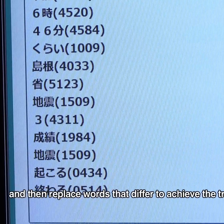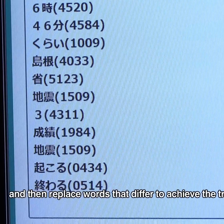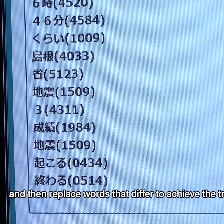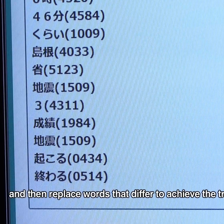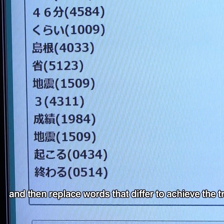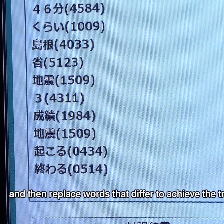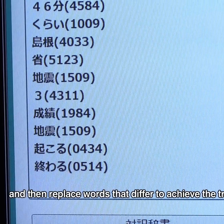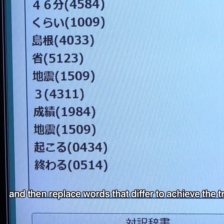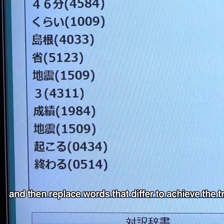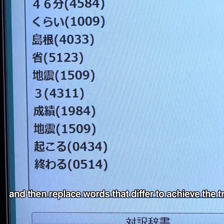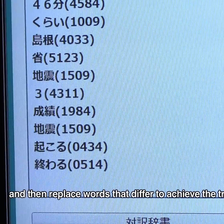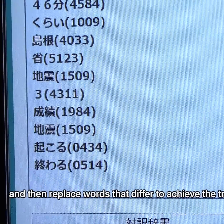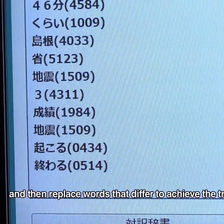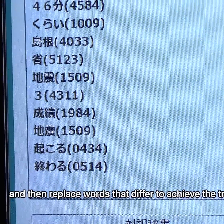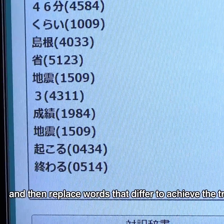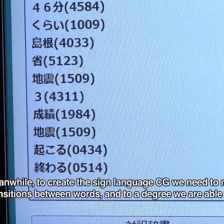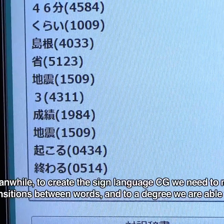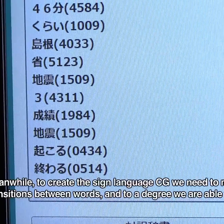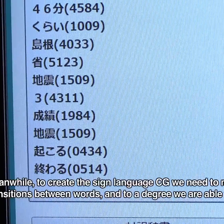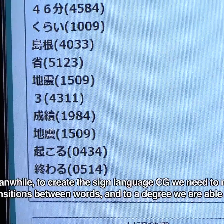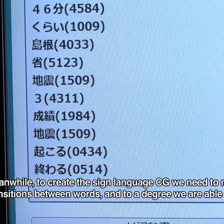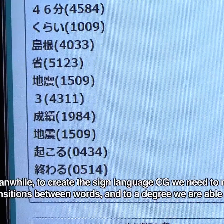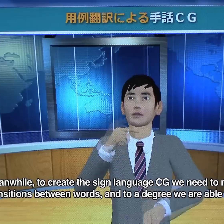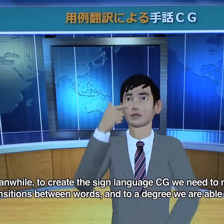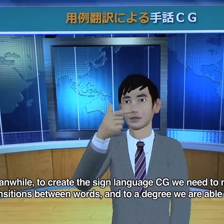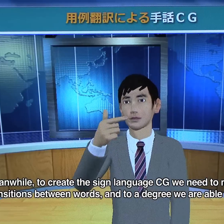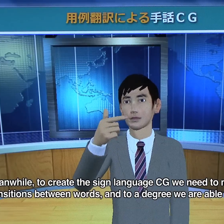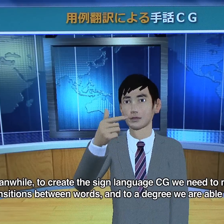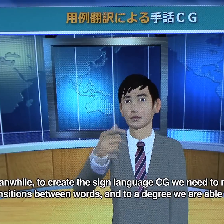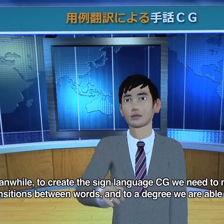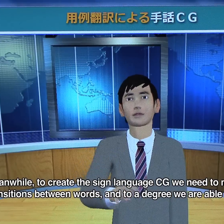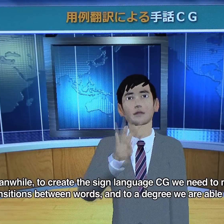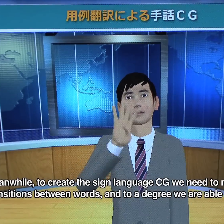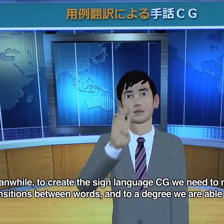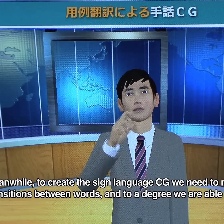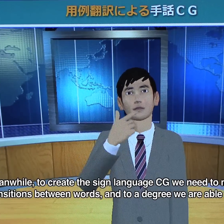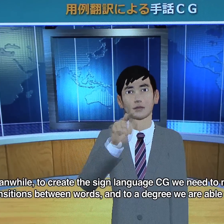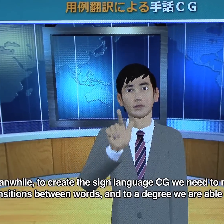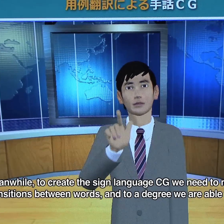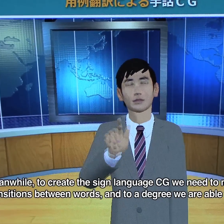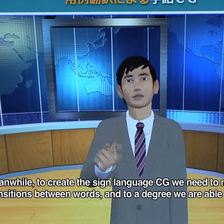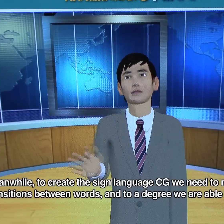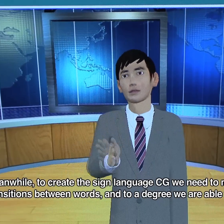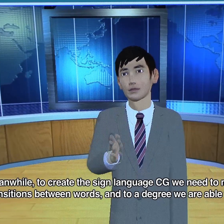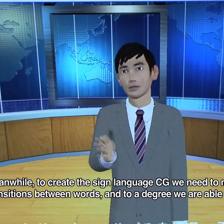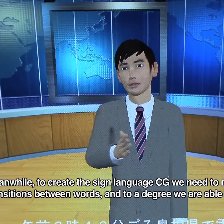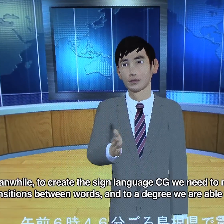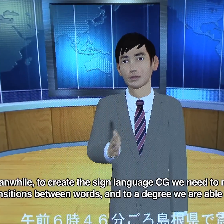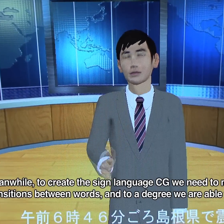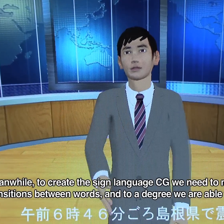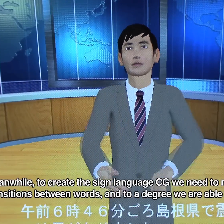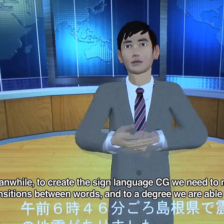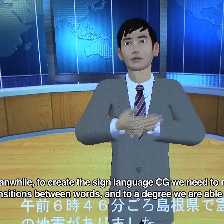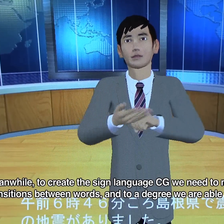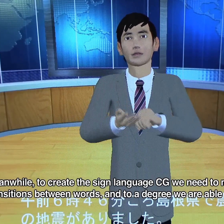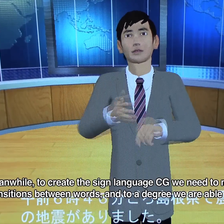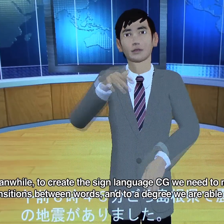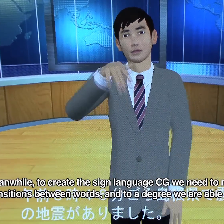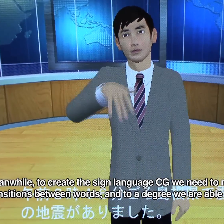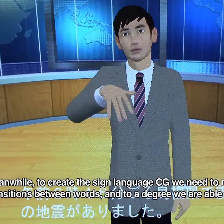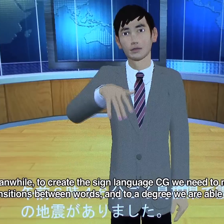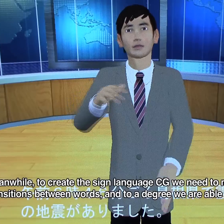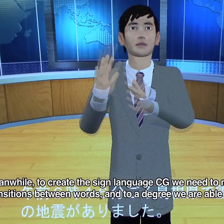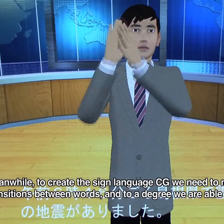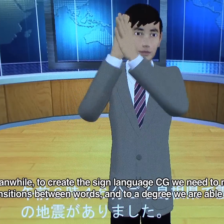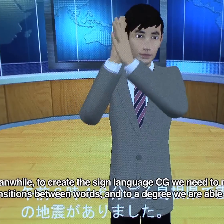ということで実現しております一方ですね手話CGの制作の方なんですけれども単語間の渡りというものを自動的に作